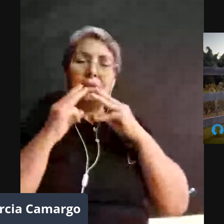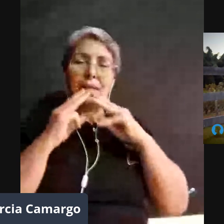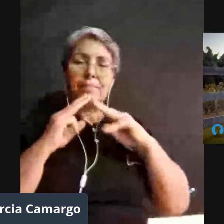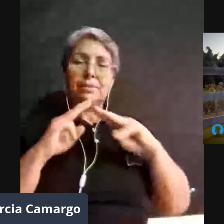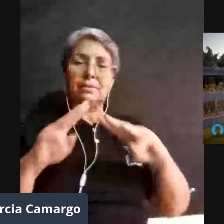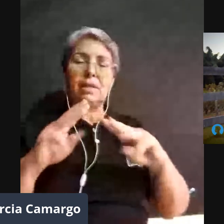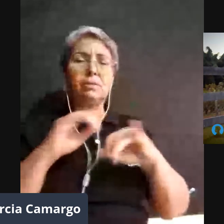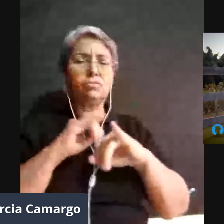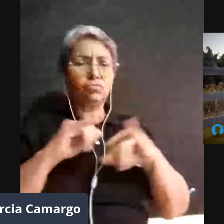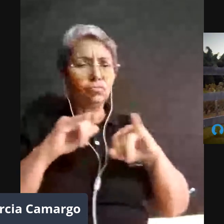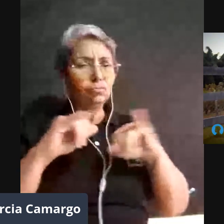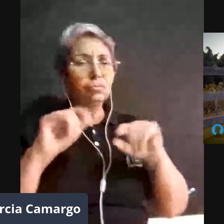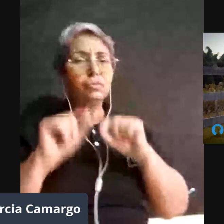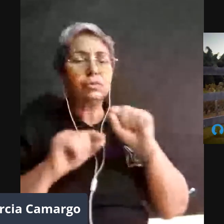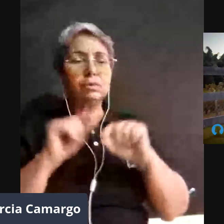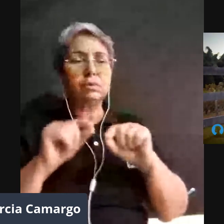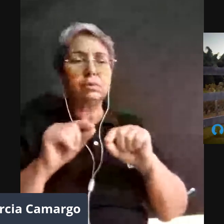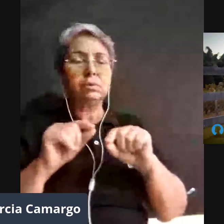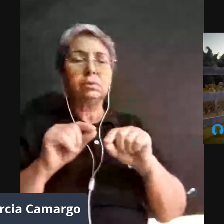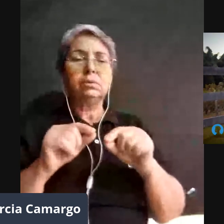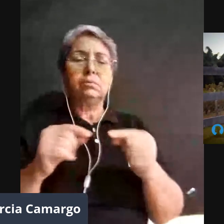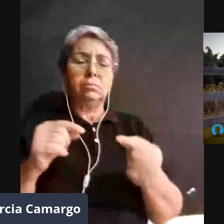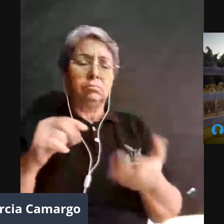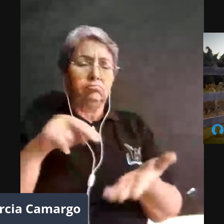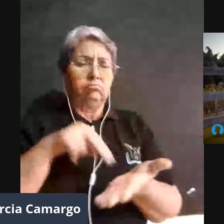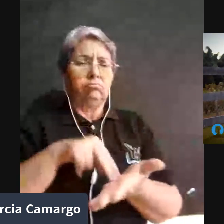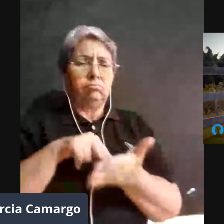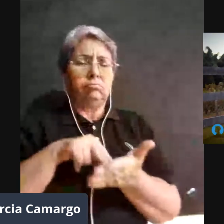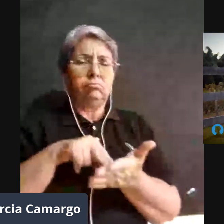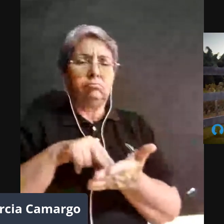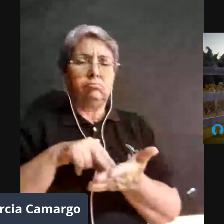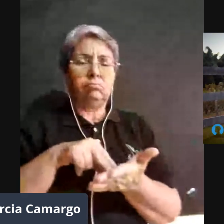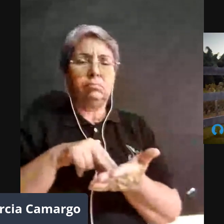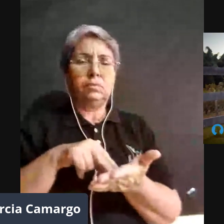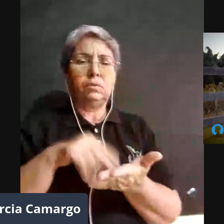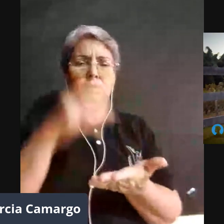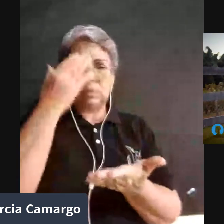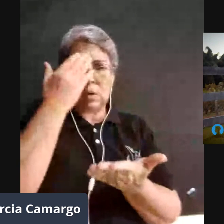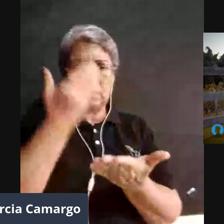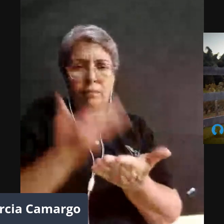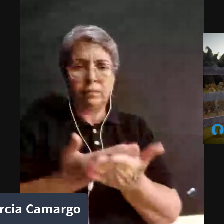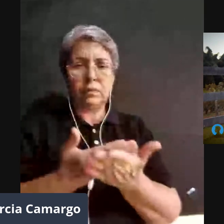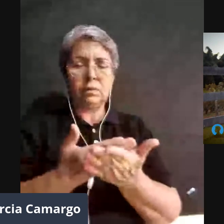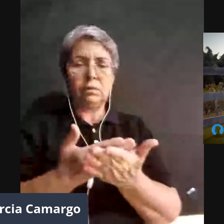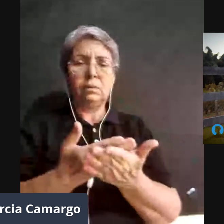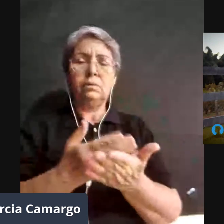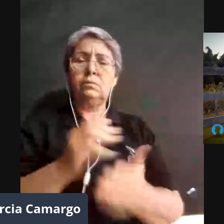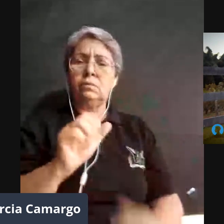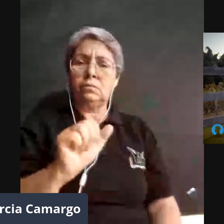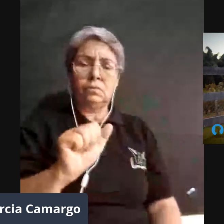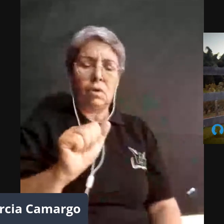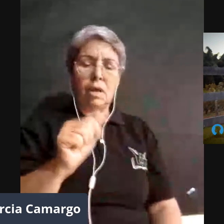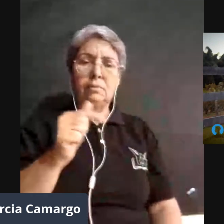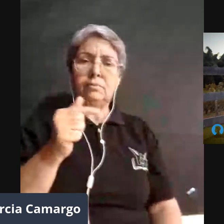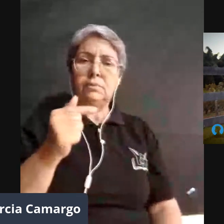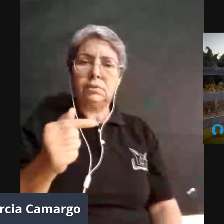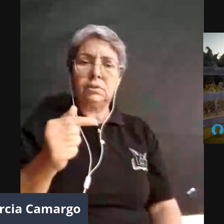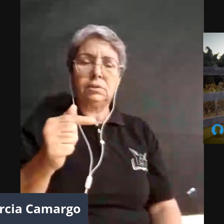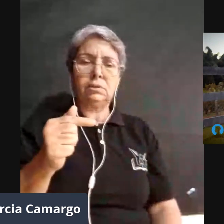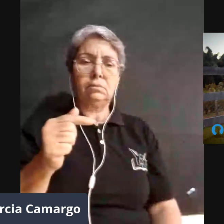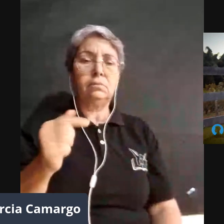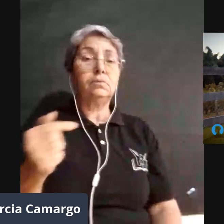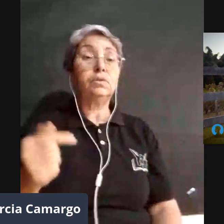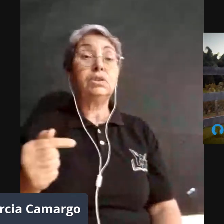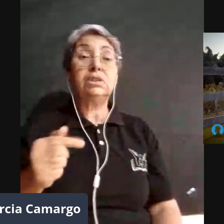que nós mantemos firme convicção de que Deus confiou aos adventistas do 7º dia